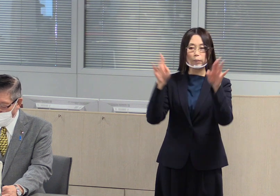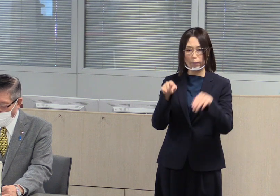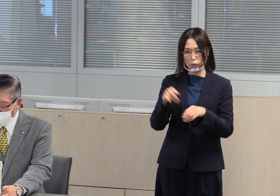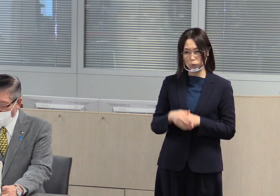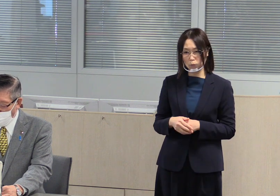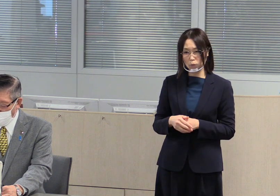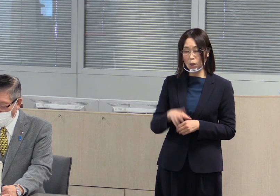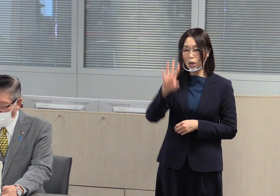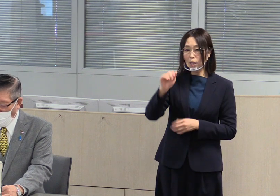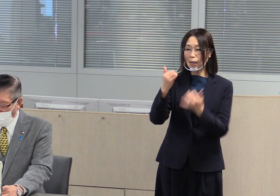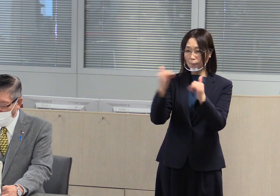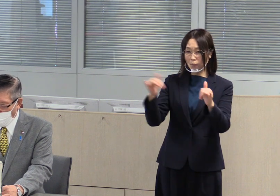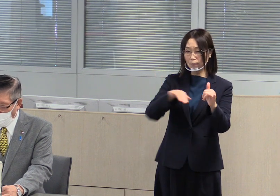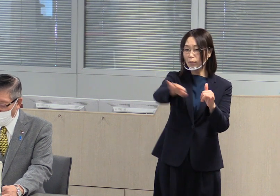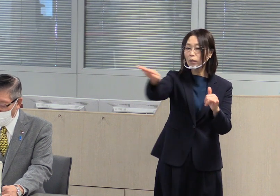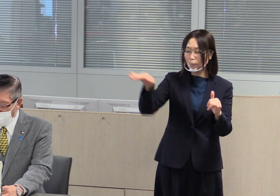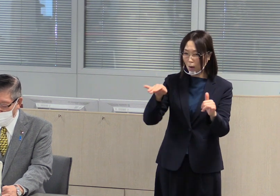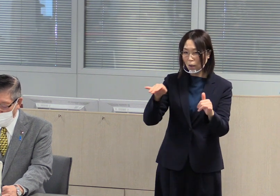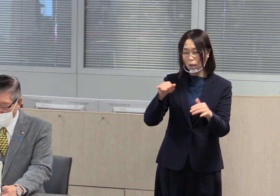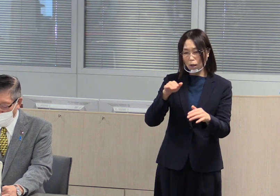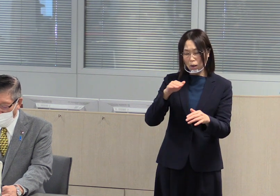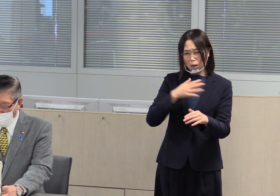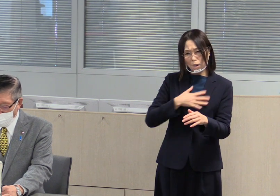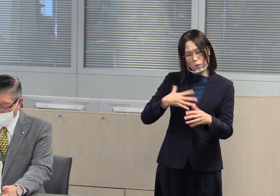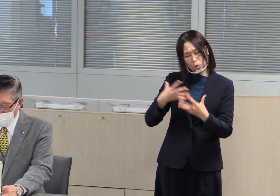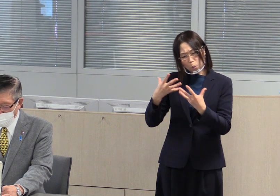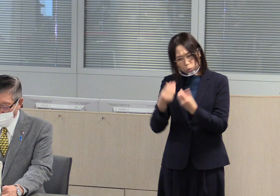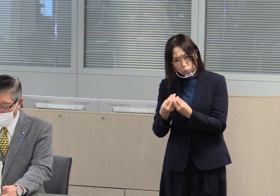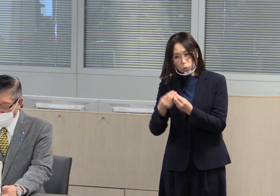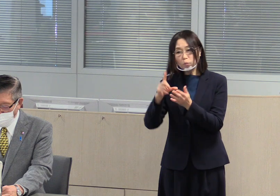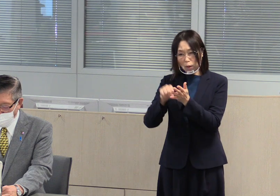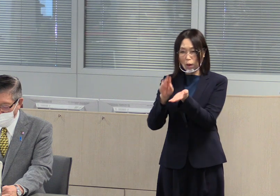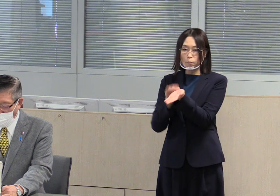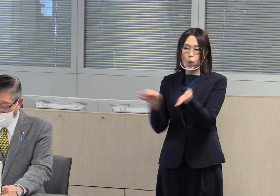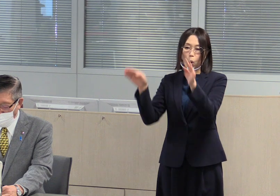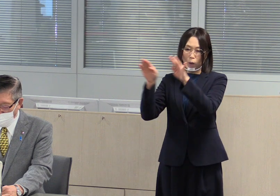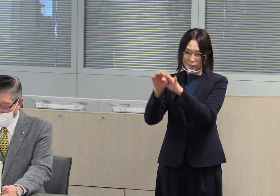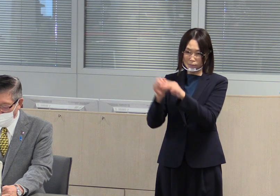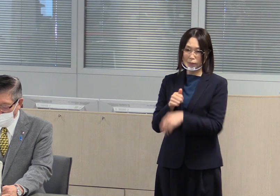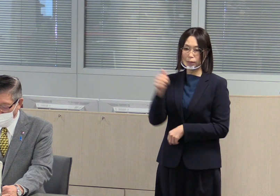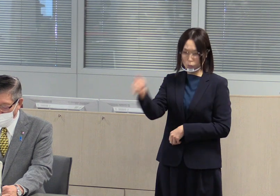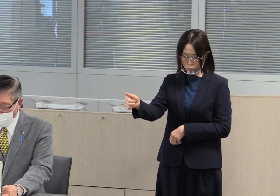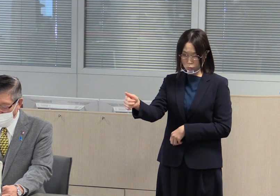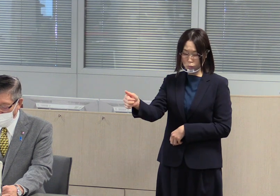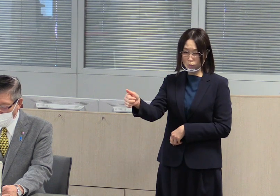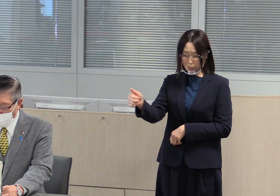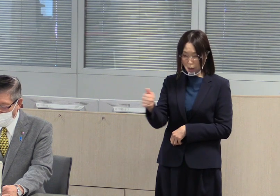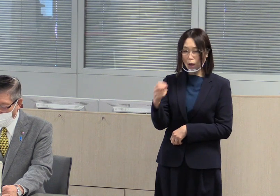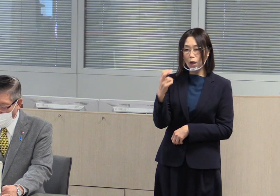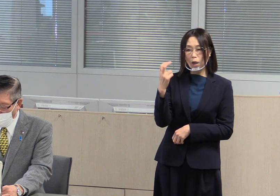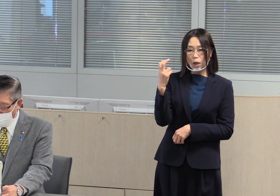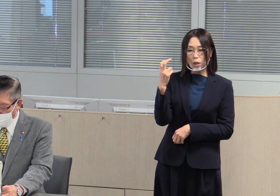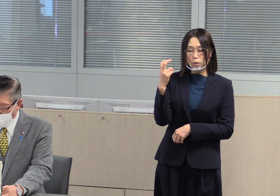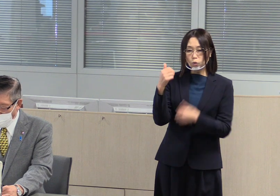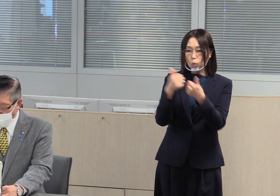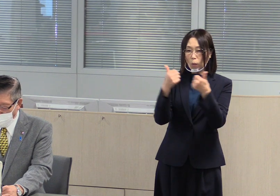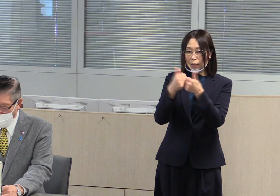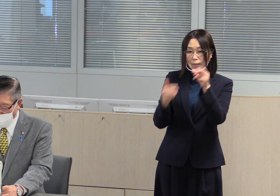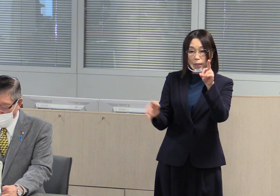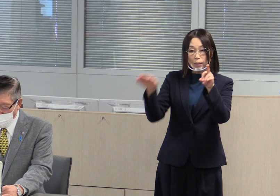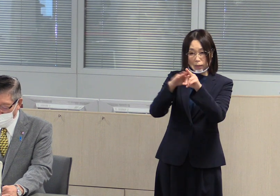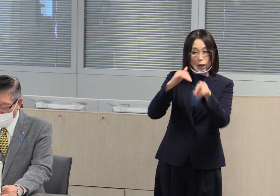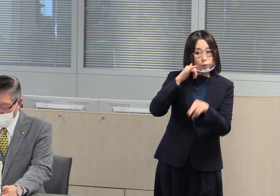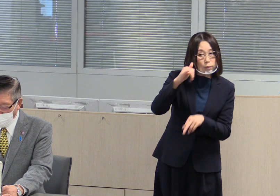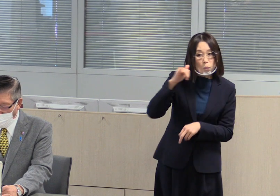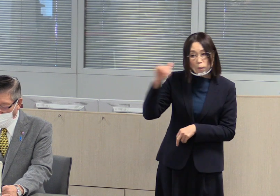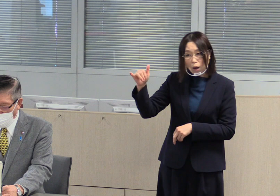少しでも症状がある場合はこれは医療機関や受診相談センターに電話で相談していただくか、感染リスクが高